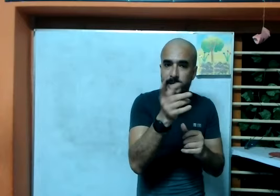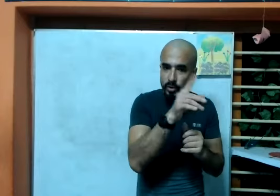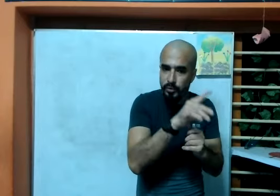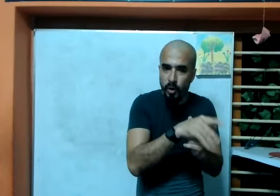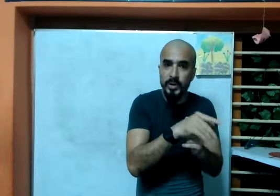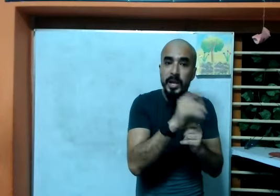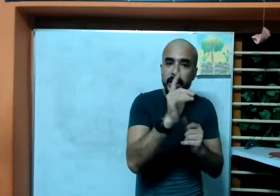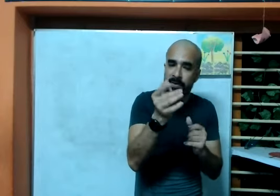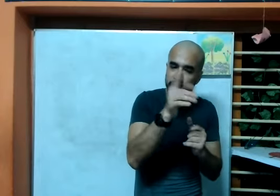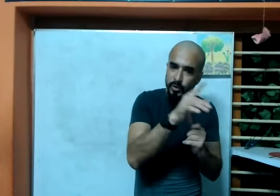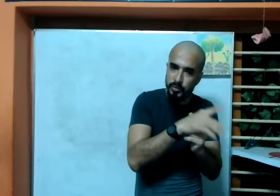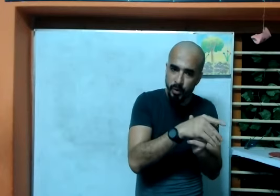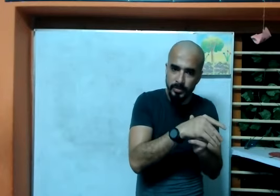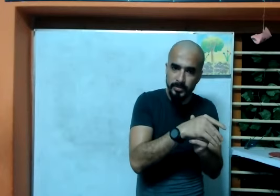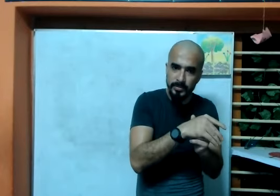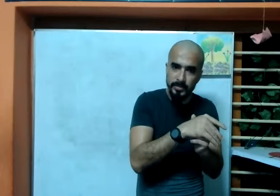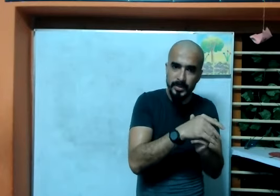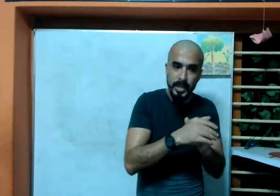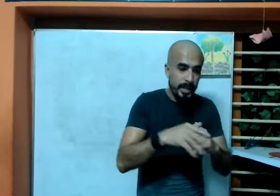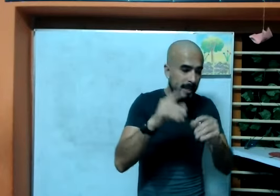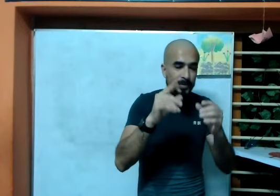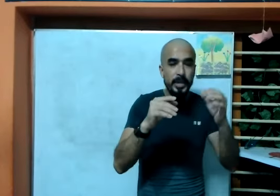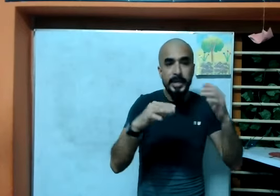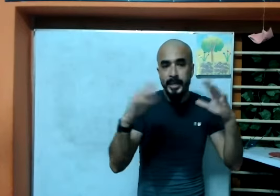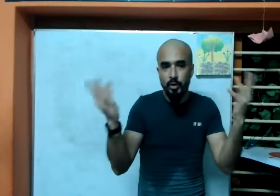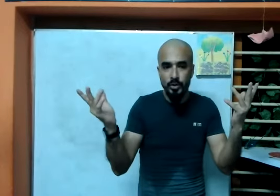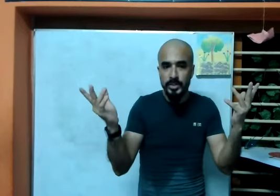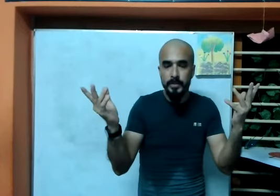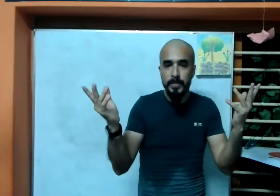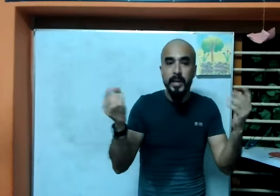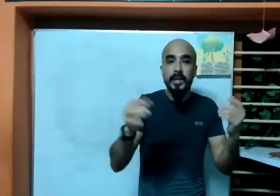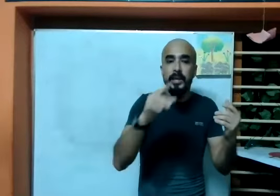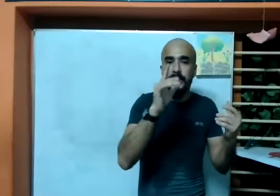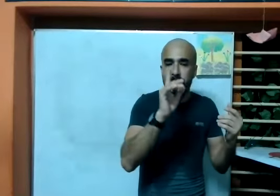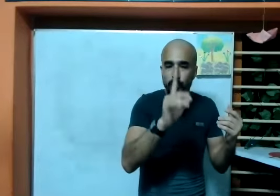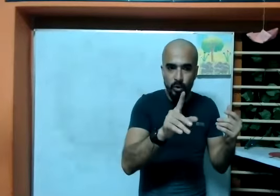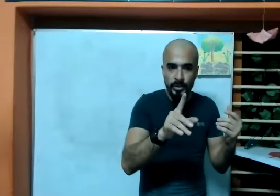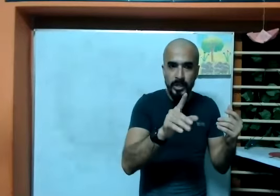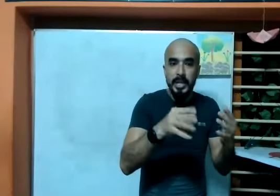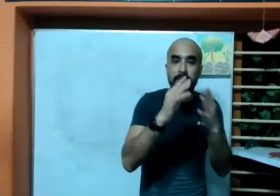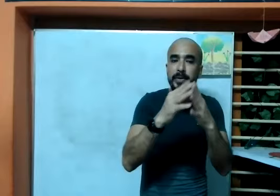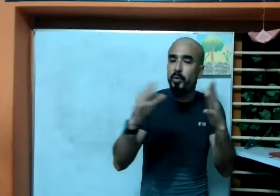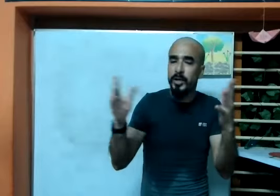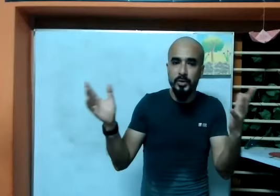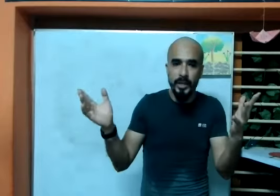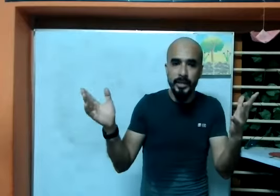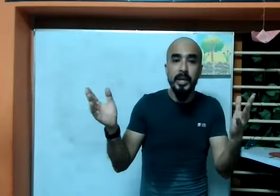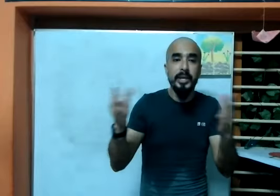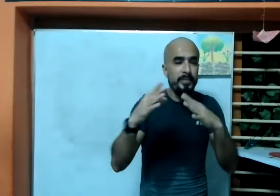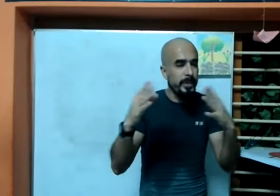could phone, if she could phone, if he could, if he would, if he was going, if it